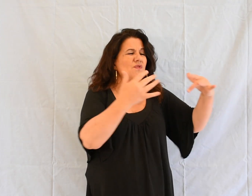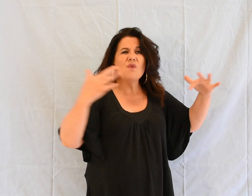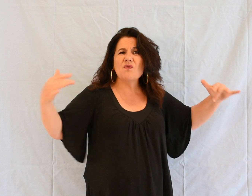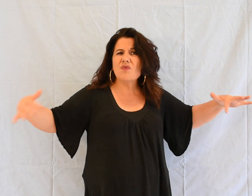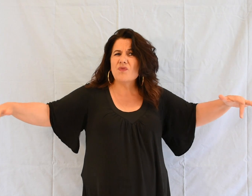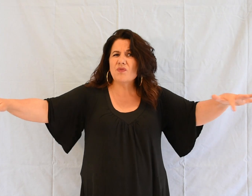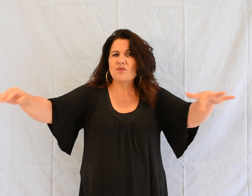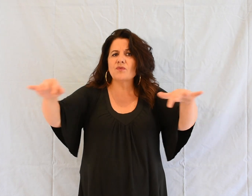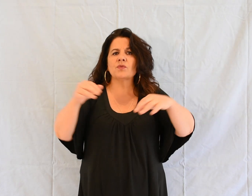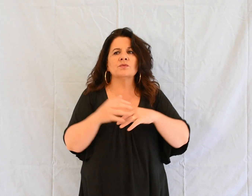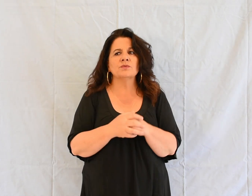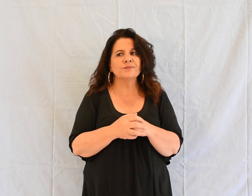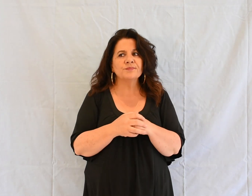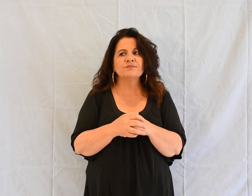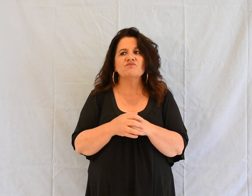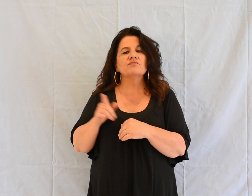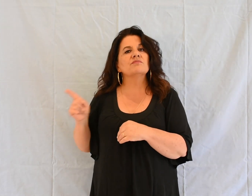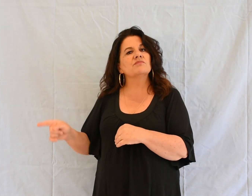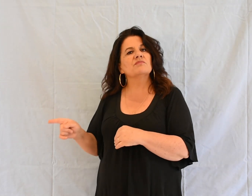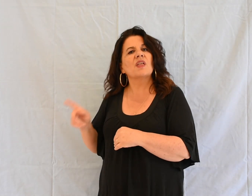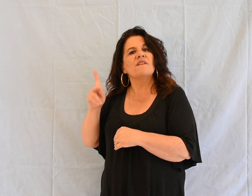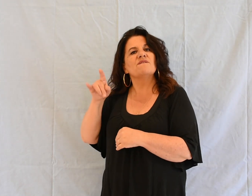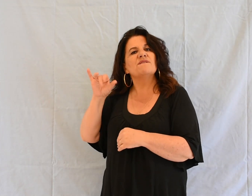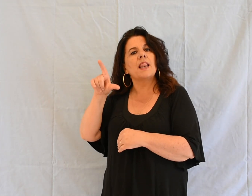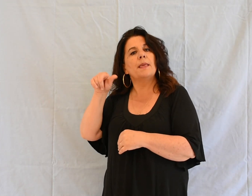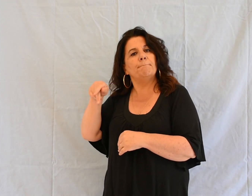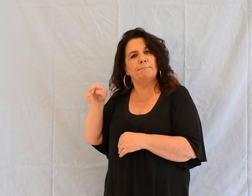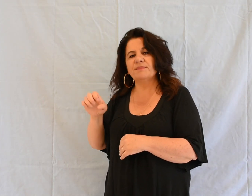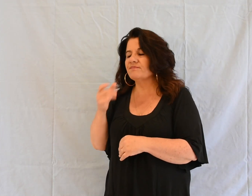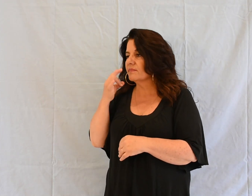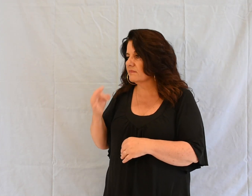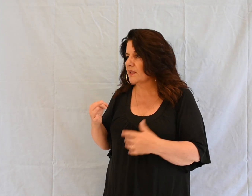Il dit à Philippe, « Où pourrions-nous acheter du pain pour qu'ils aient à manger ?»